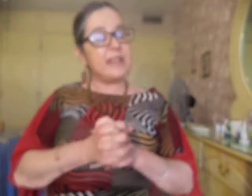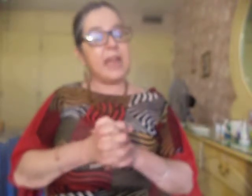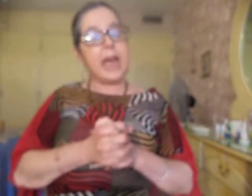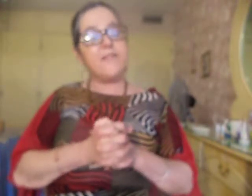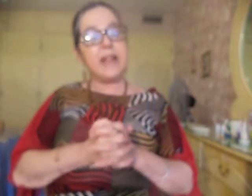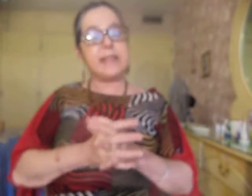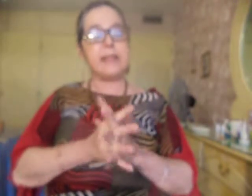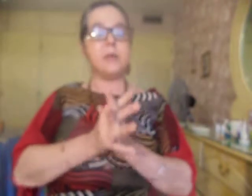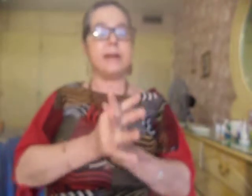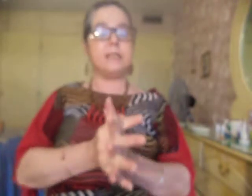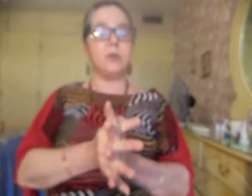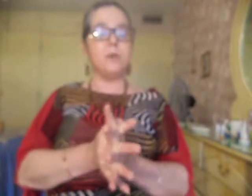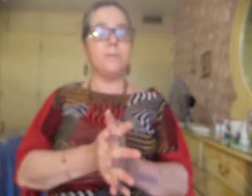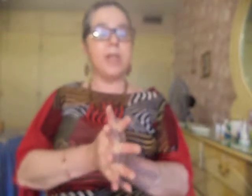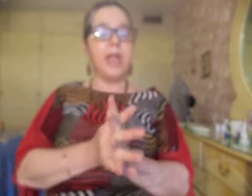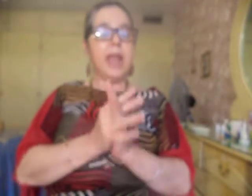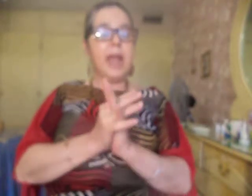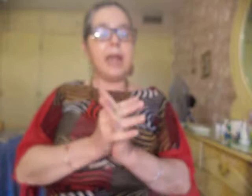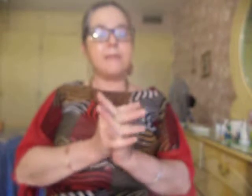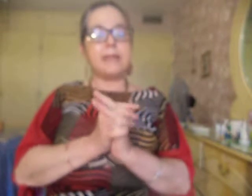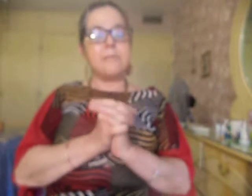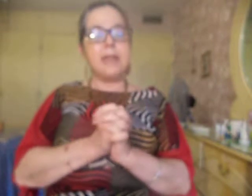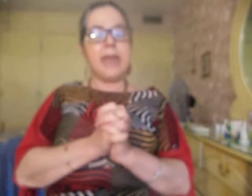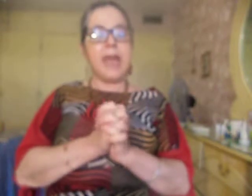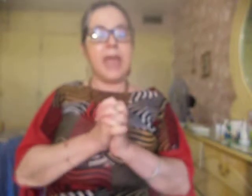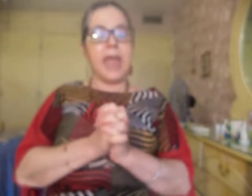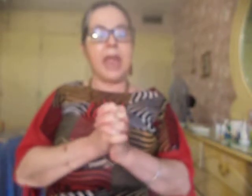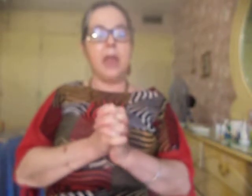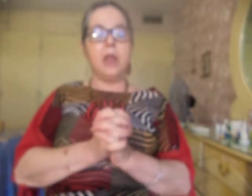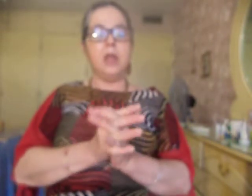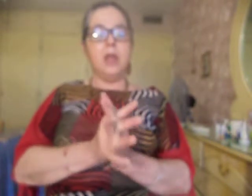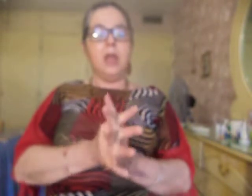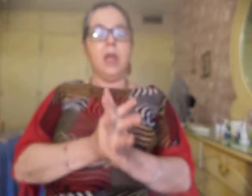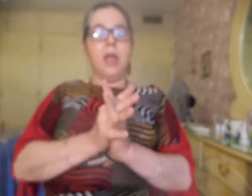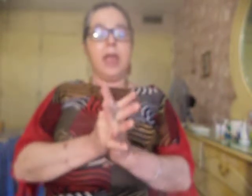haga falta tomar sol. La vitamina E,